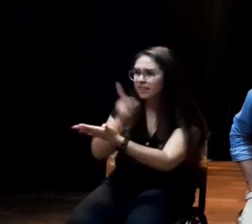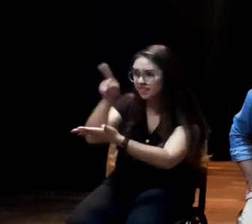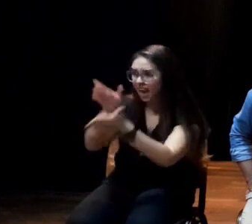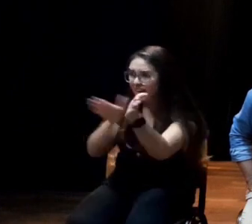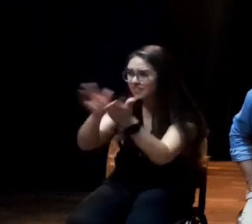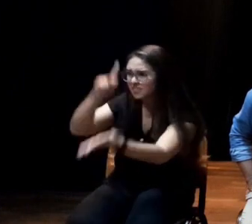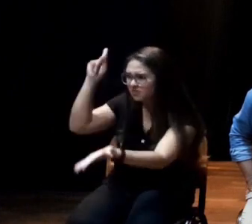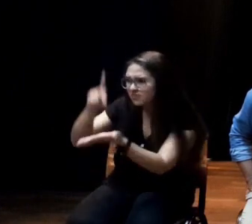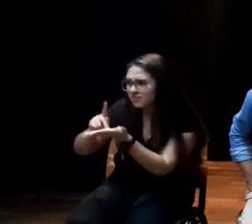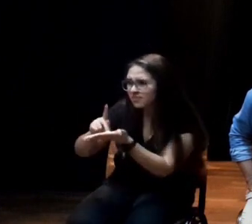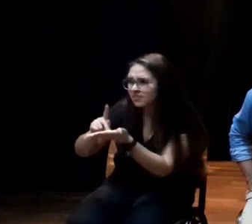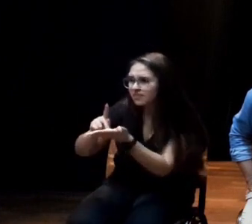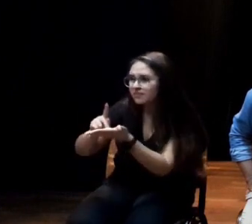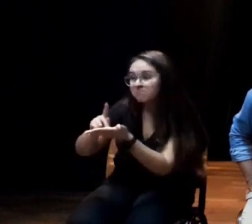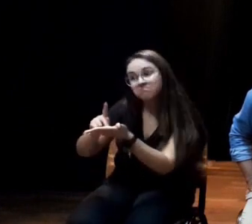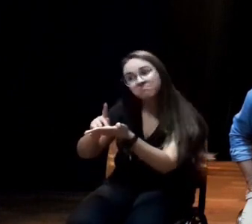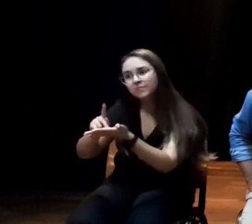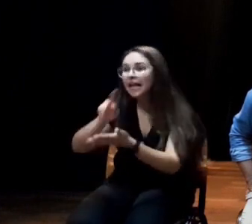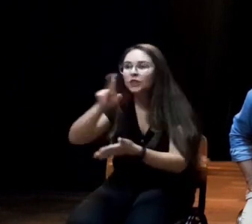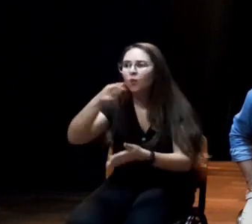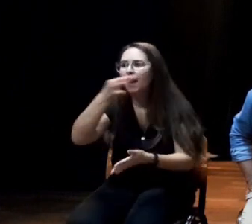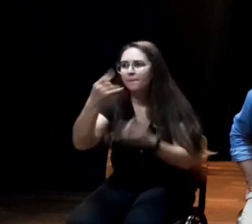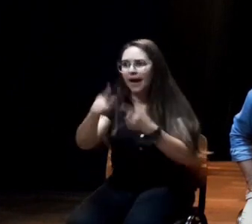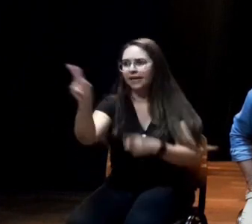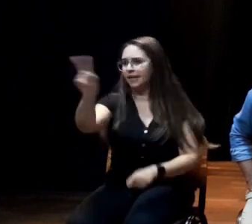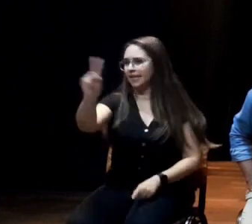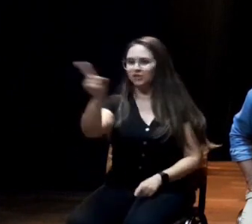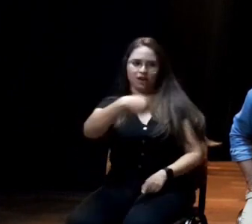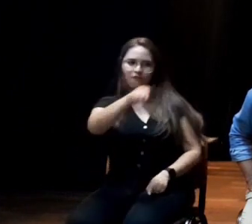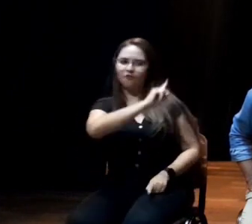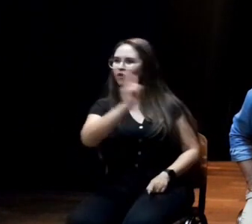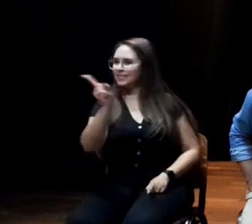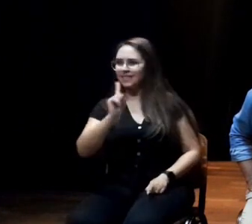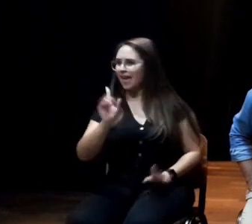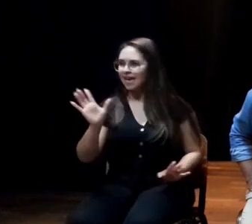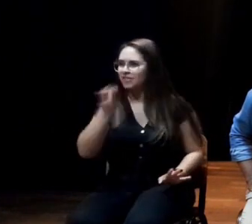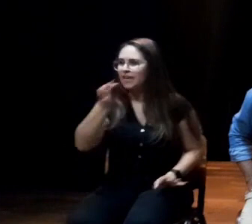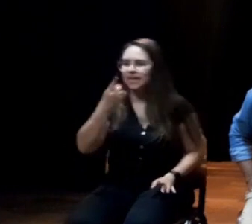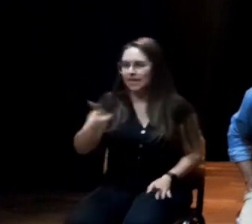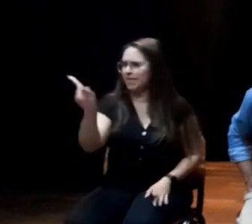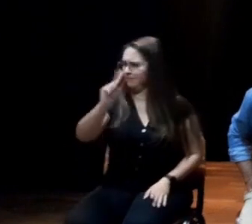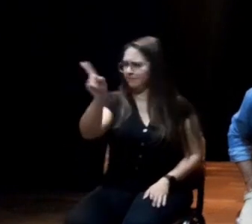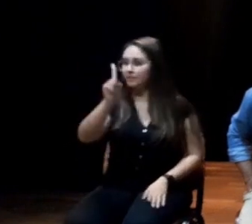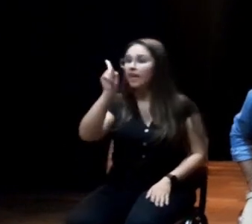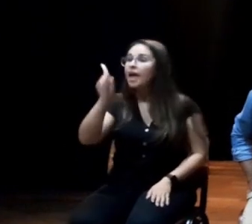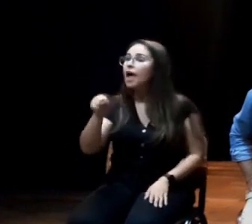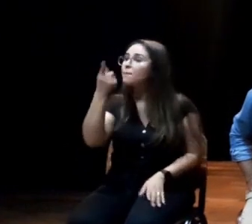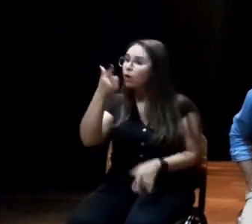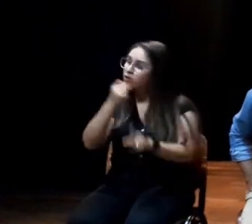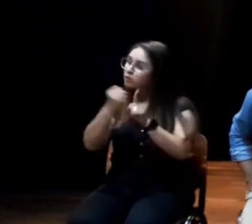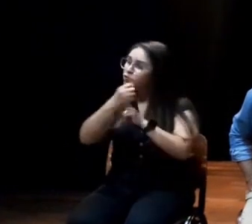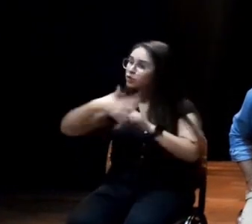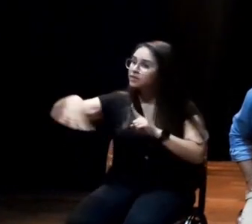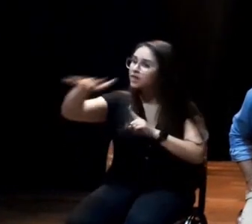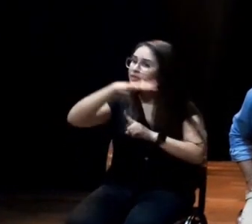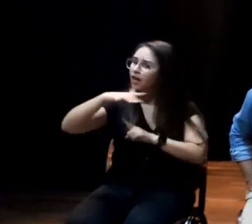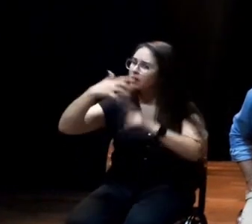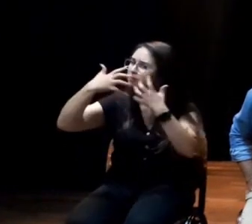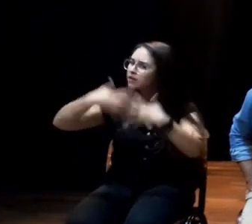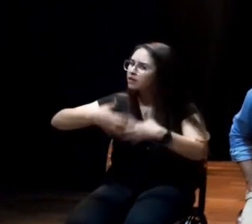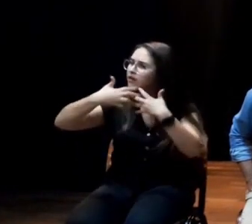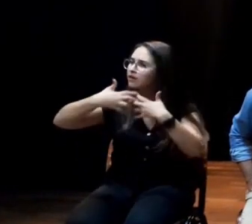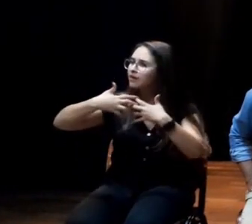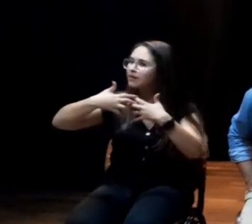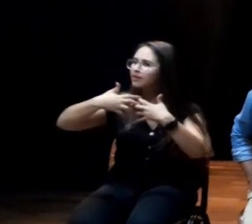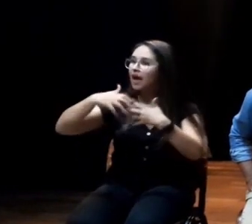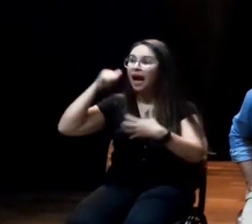acessível? Tá? Não é uma crítica a vocês exatamente, mas é algo para a sociedade pensar, né?